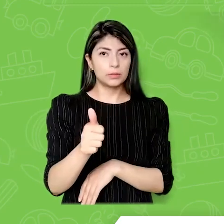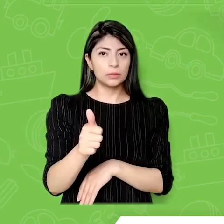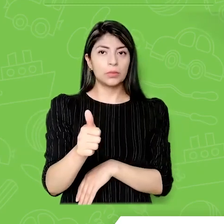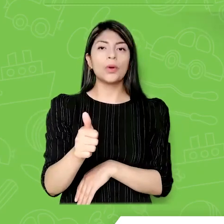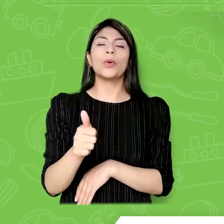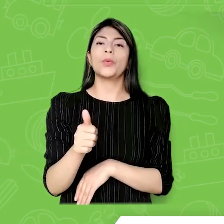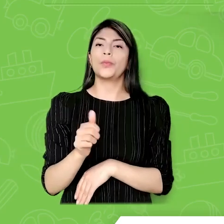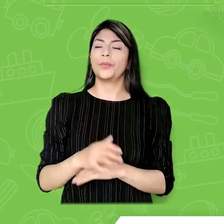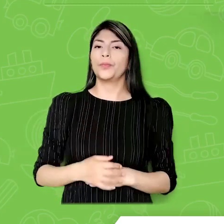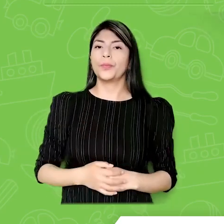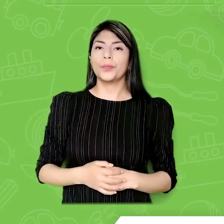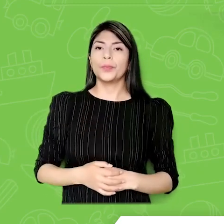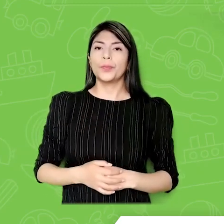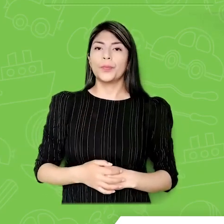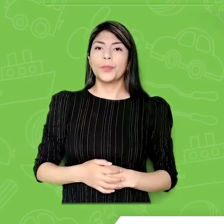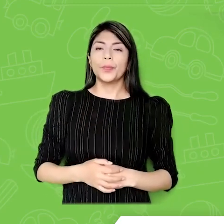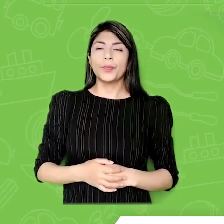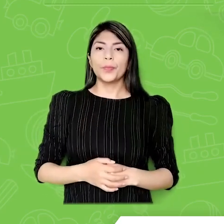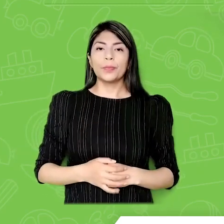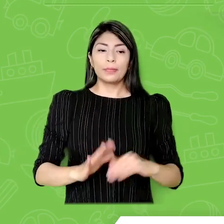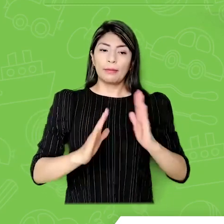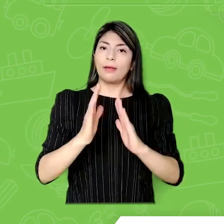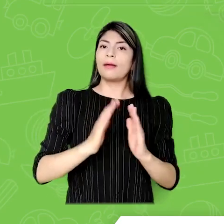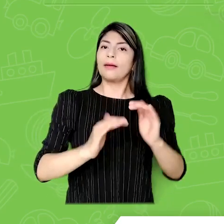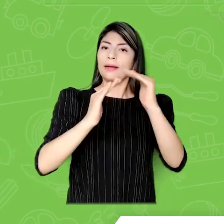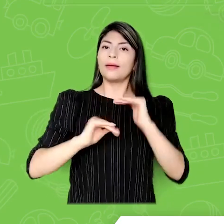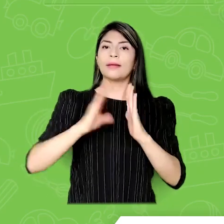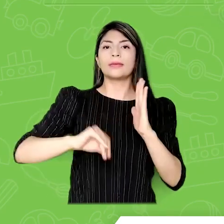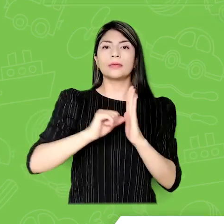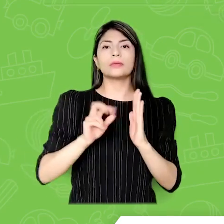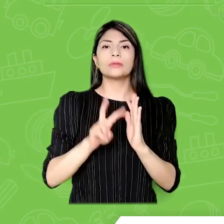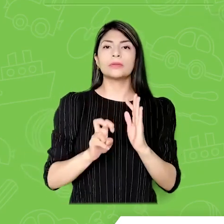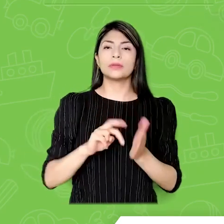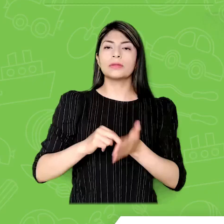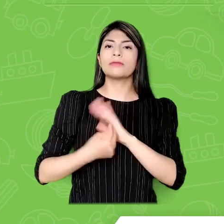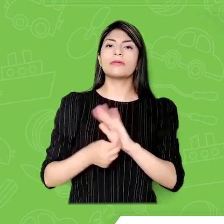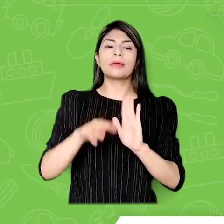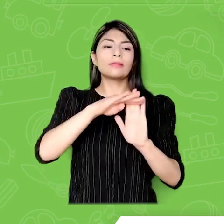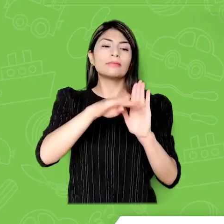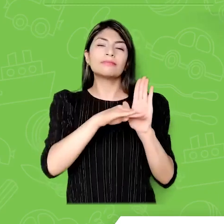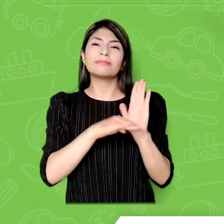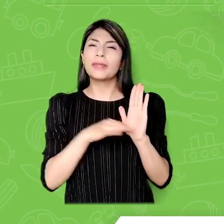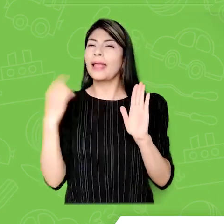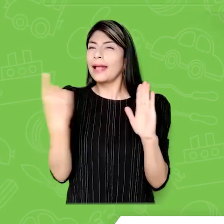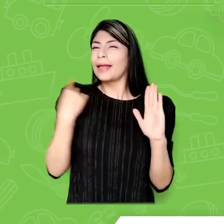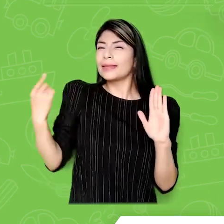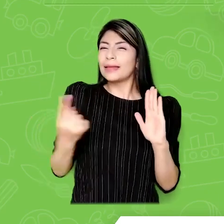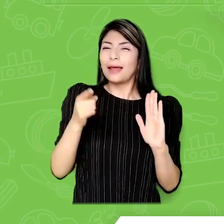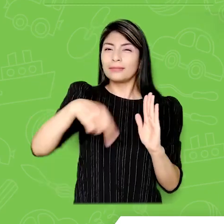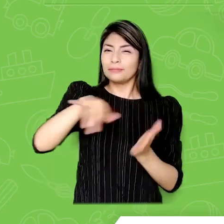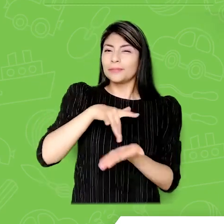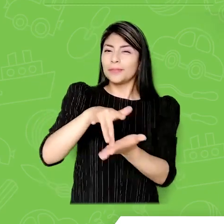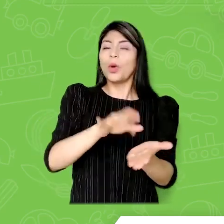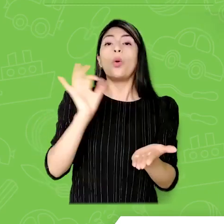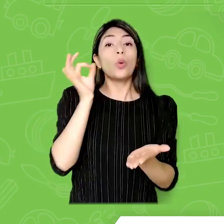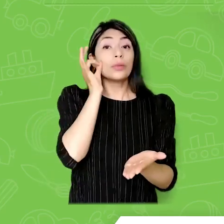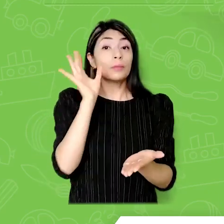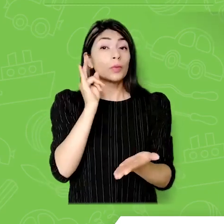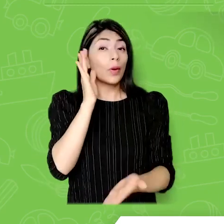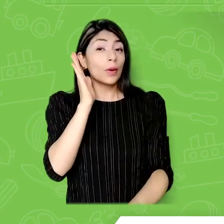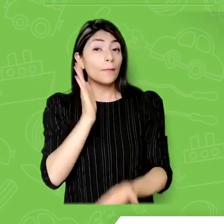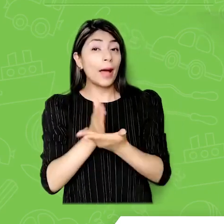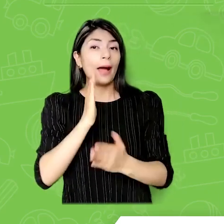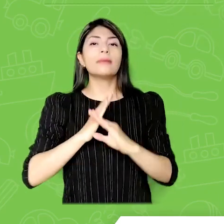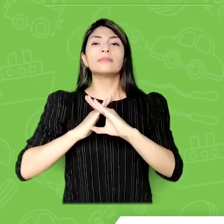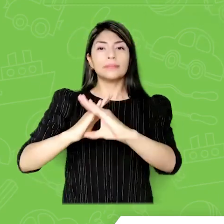7. Requisitos generales de participación y causales de exclusión. Los siguientes son los requisitos generales que los aspirantes